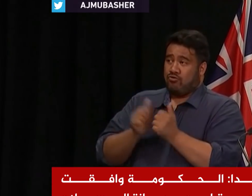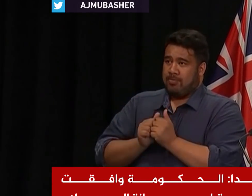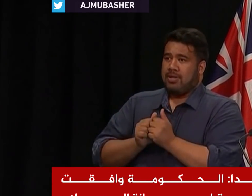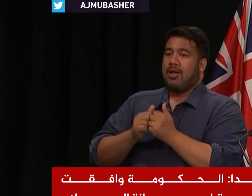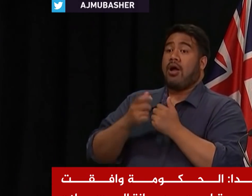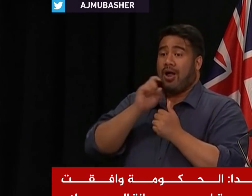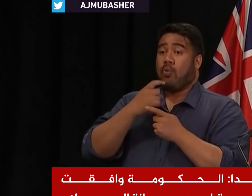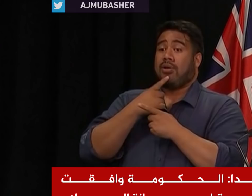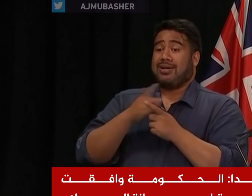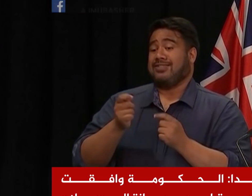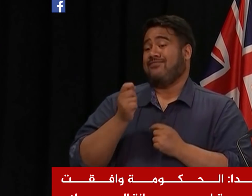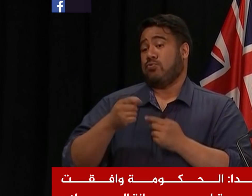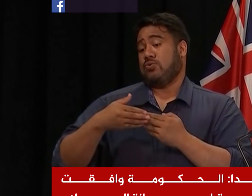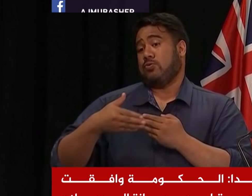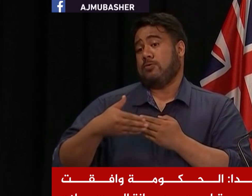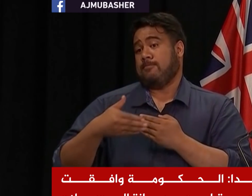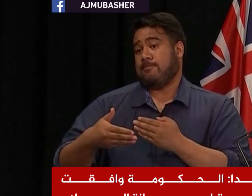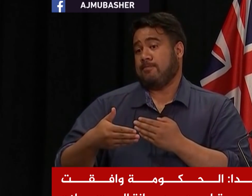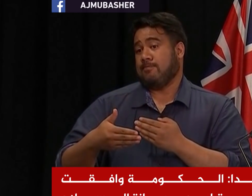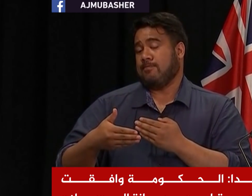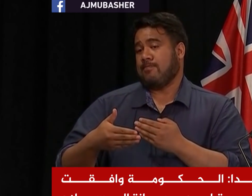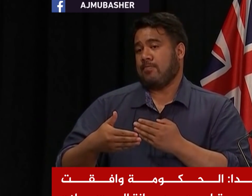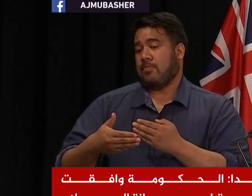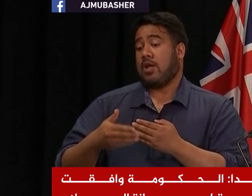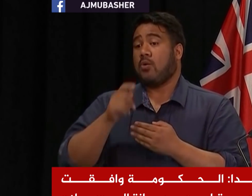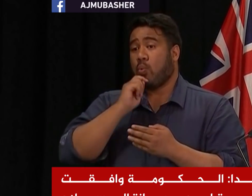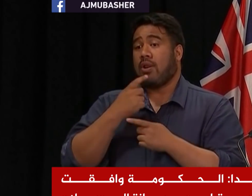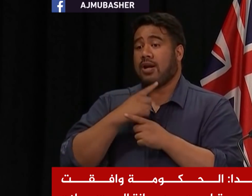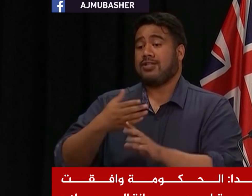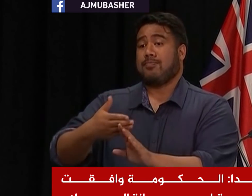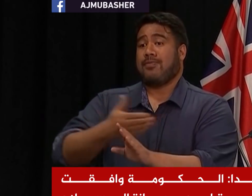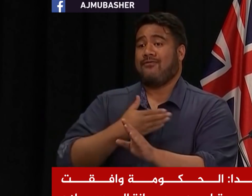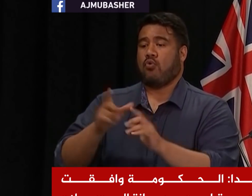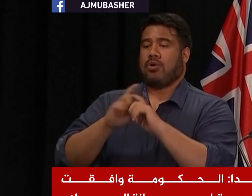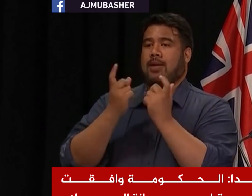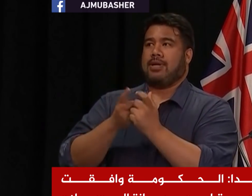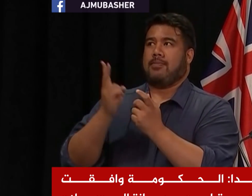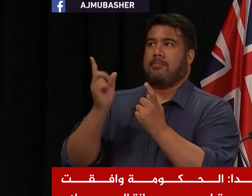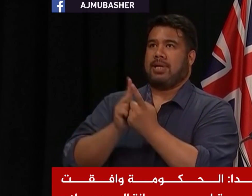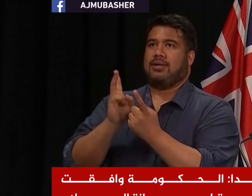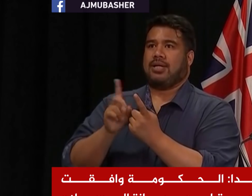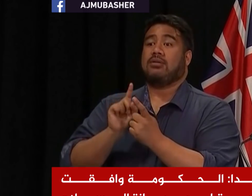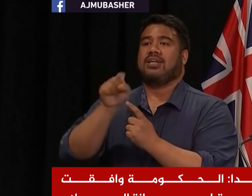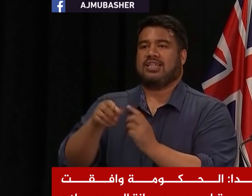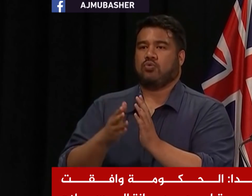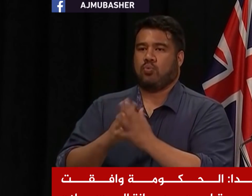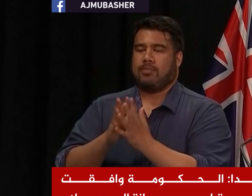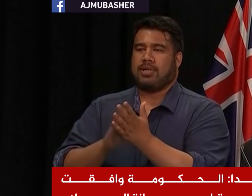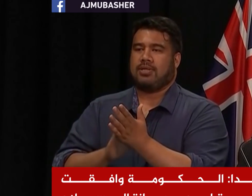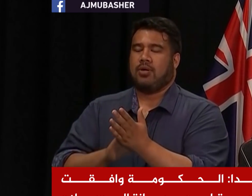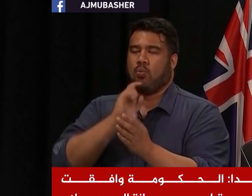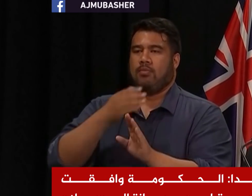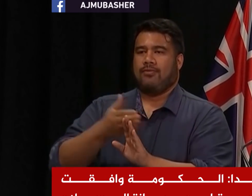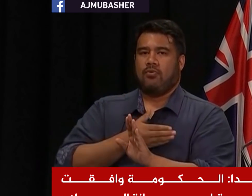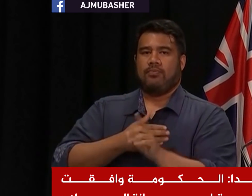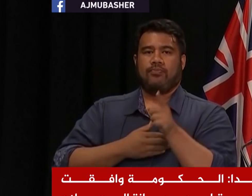القرار الأساسي، وسوف يكون لي إعلان رسمي في القريب العاجل وقبل اجتماع